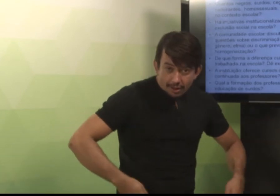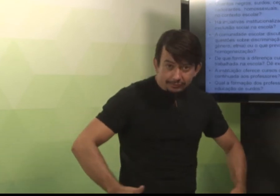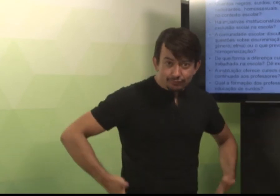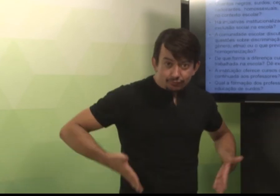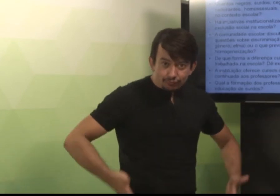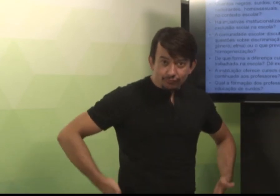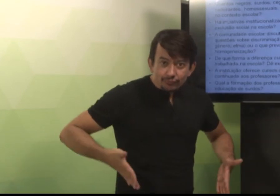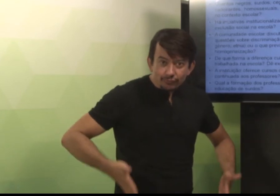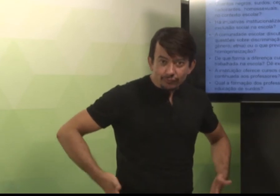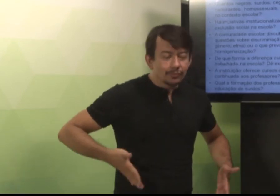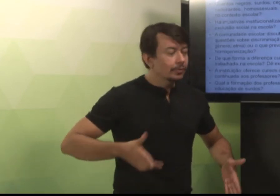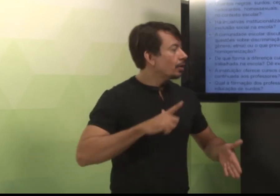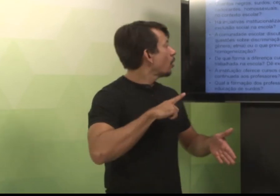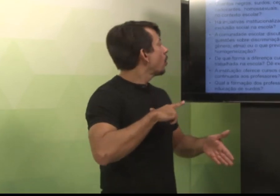cadeirantes,